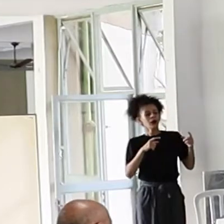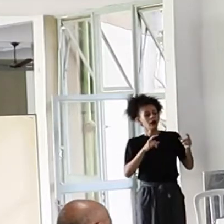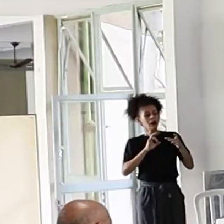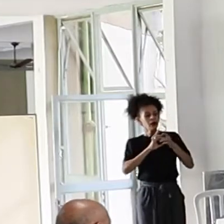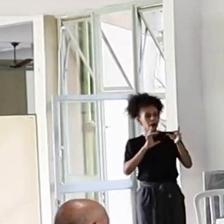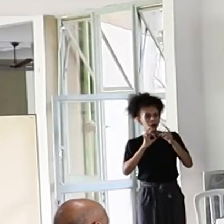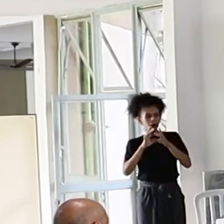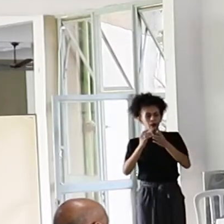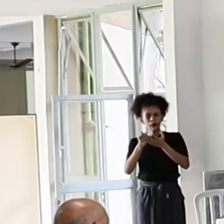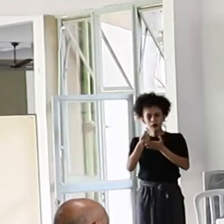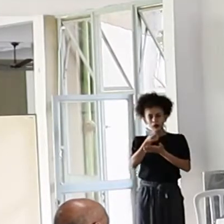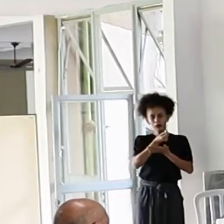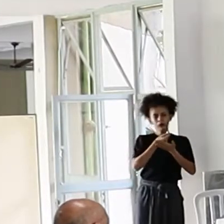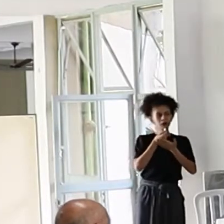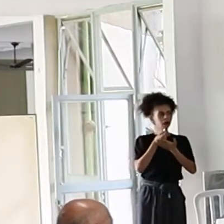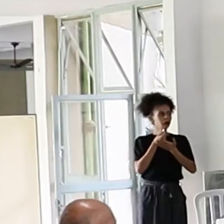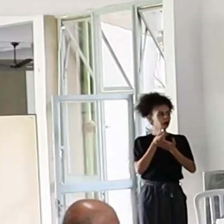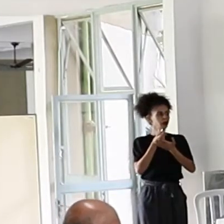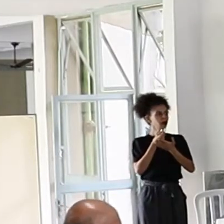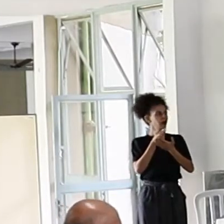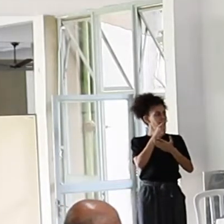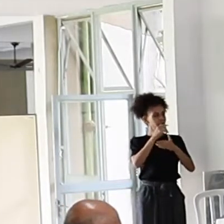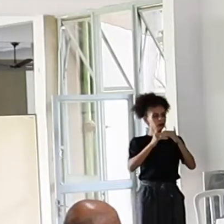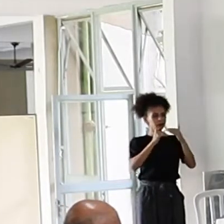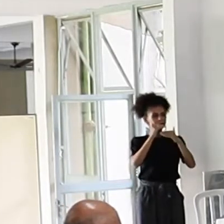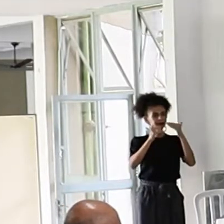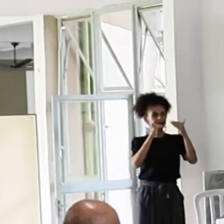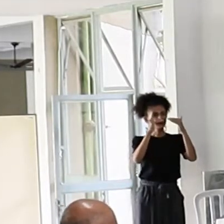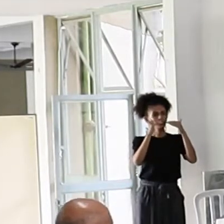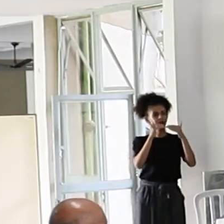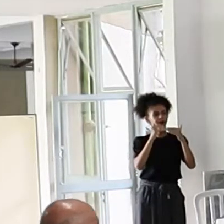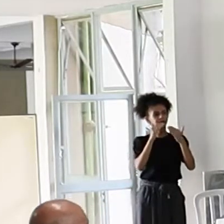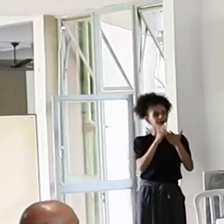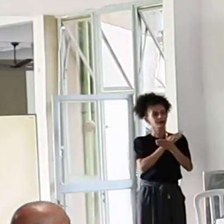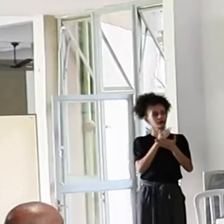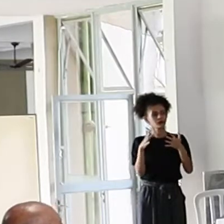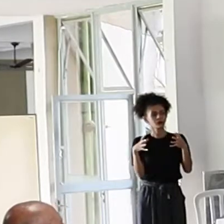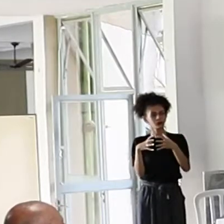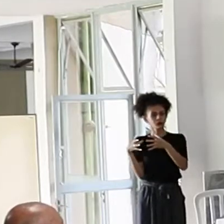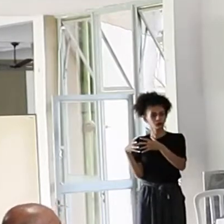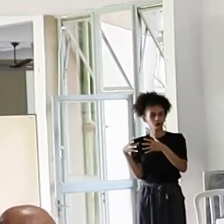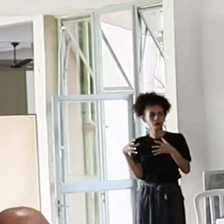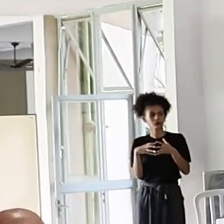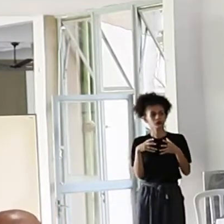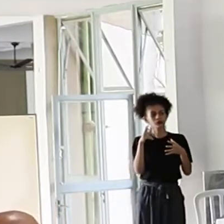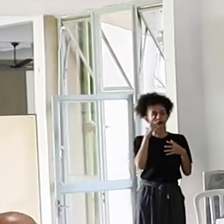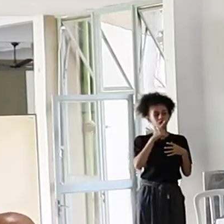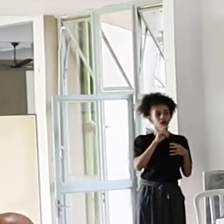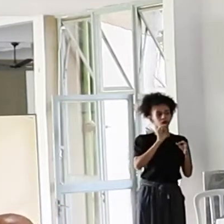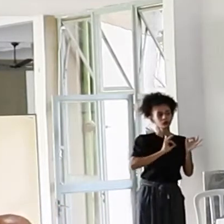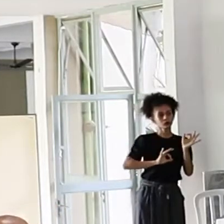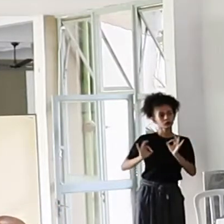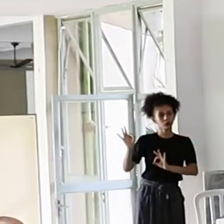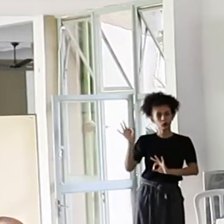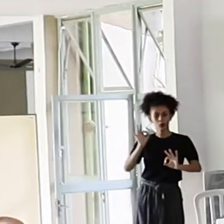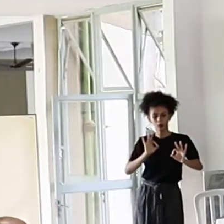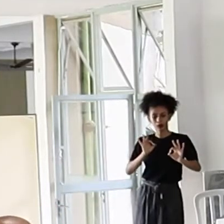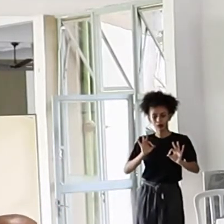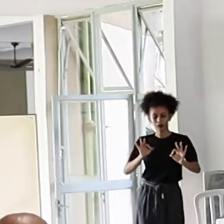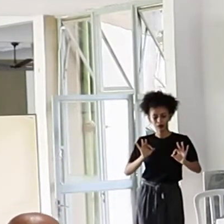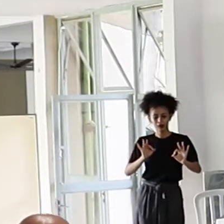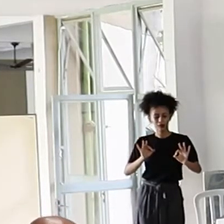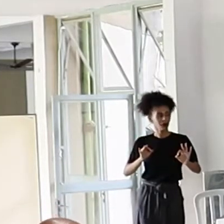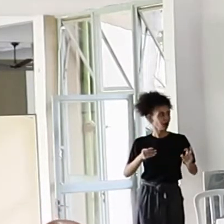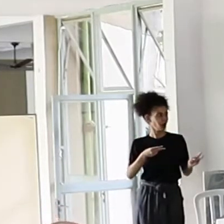liberações de recursos esses desenvolvimentos para para alguns grupos que conseguem se organizar para